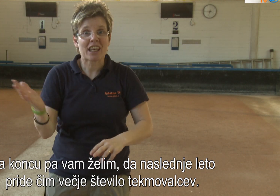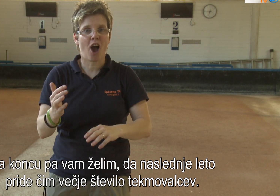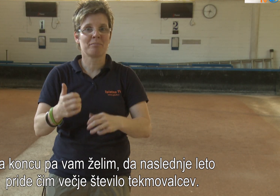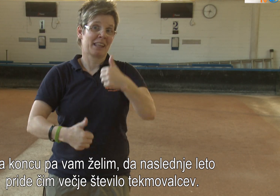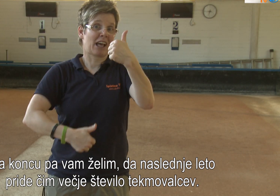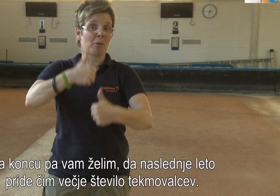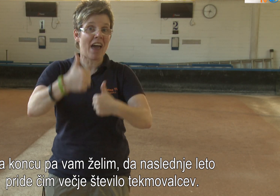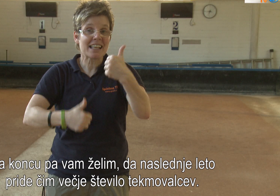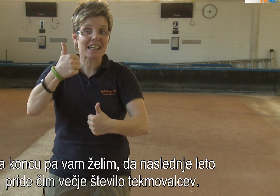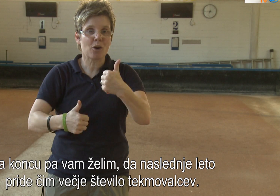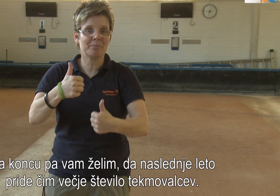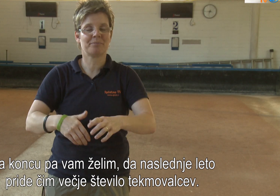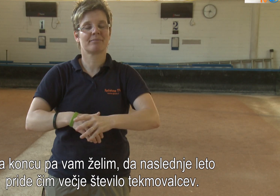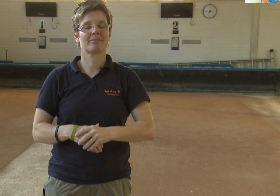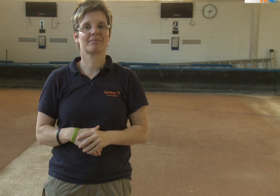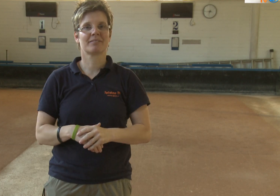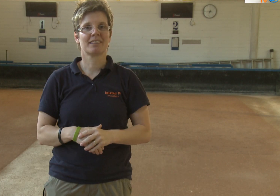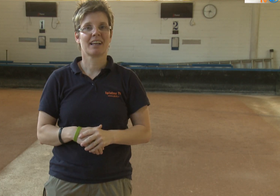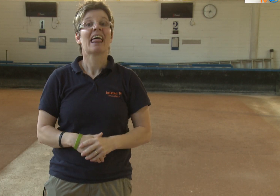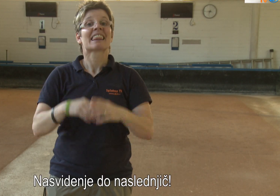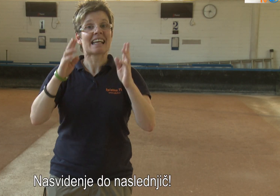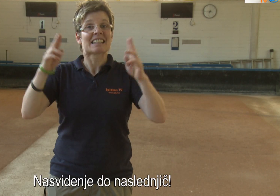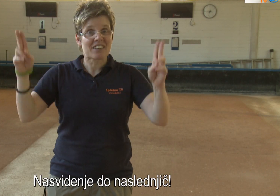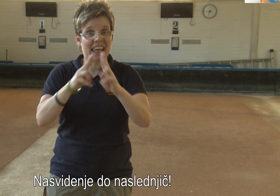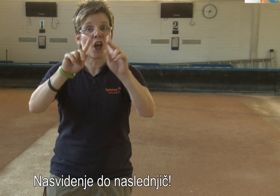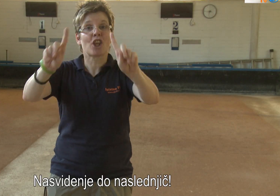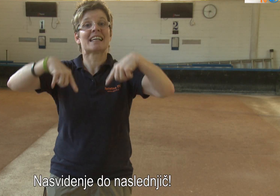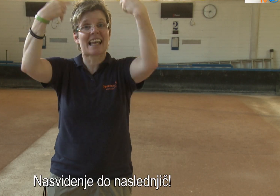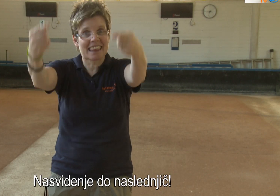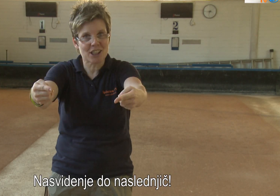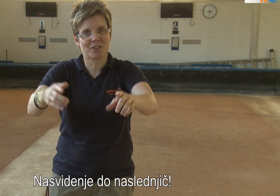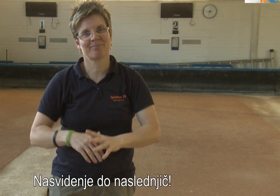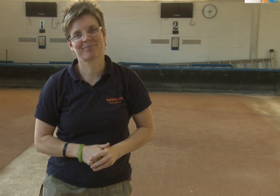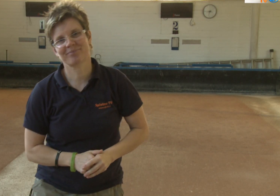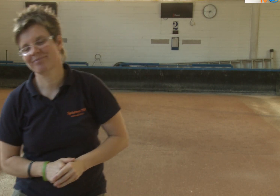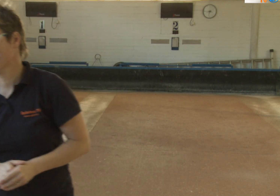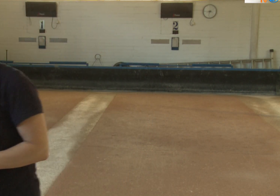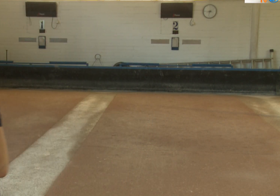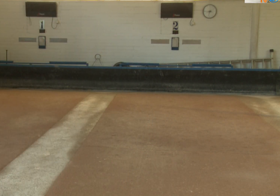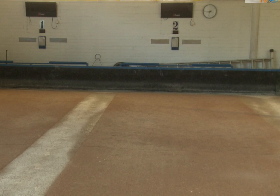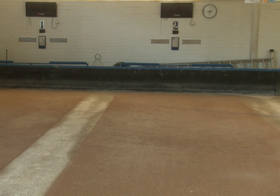Dah, kita di, dah,